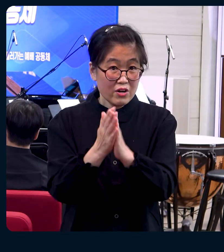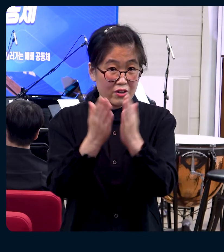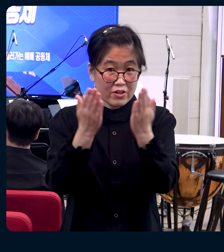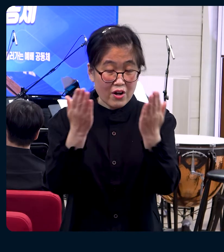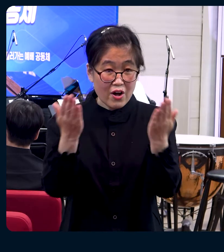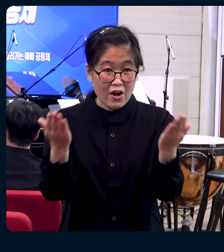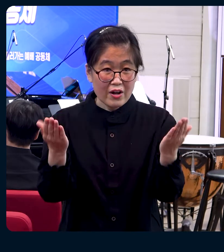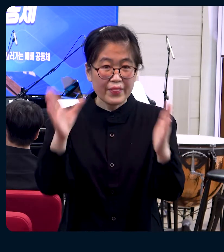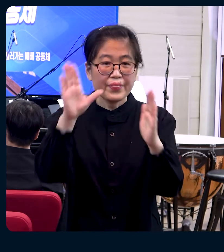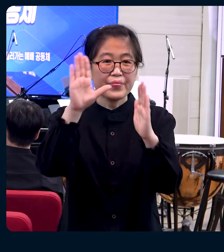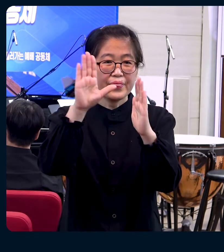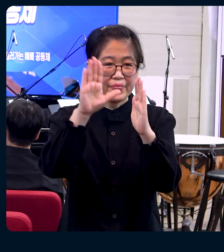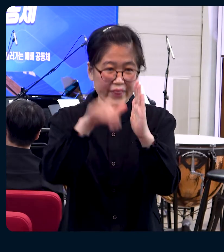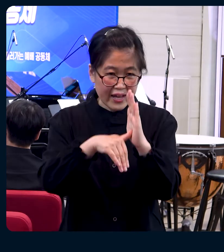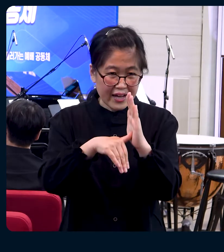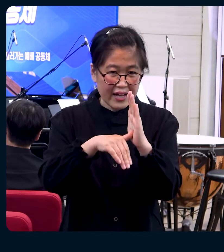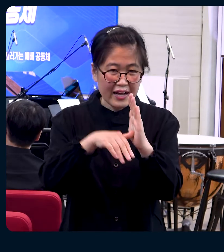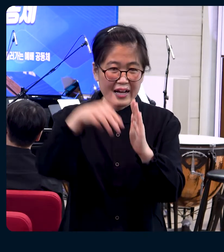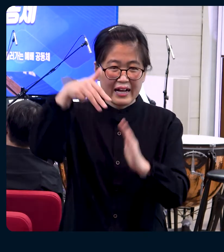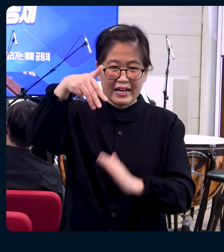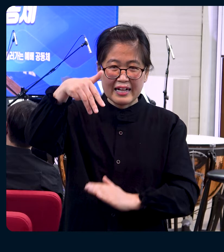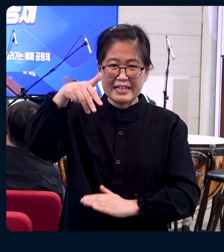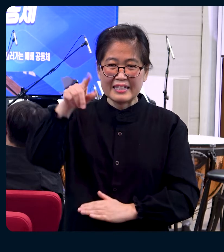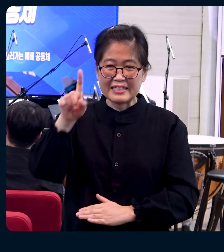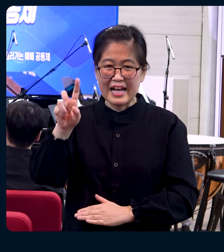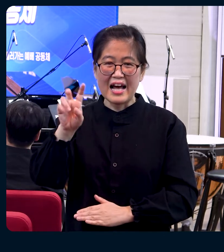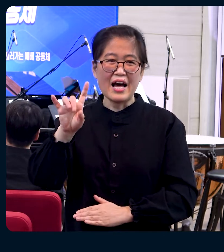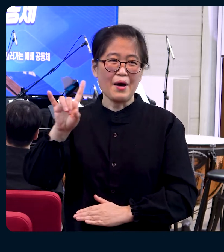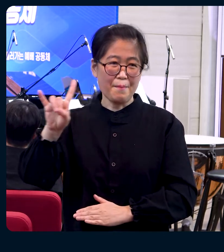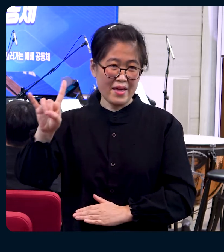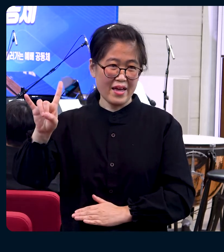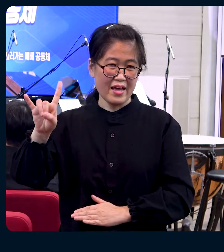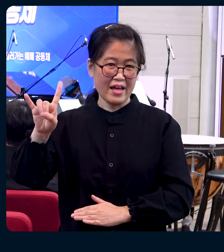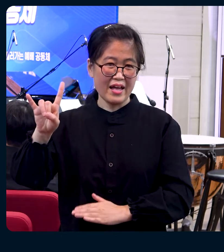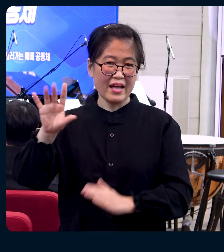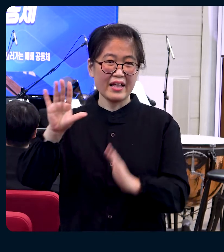이것을 성경은 때가 참회라고 표현합니다.